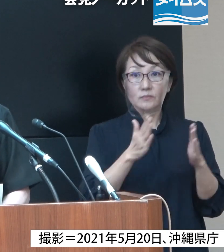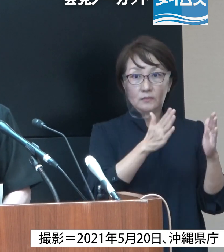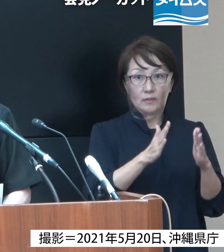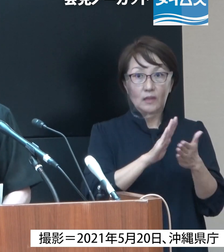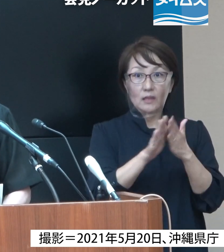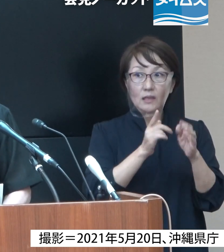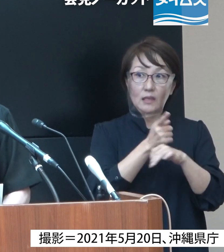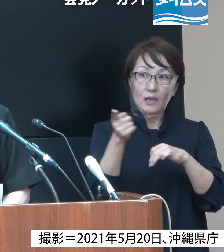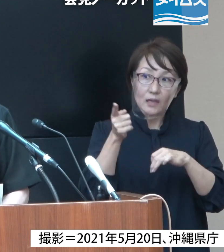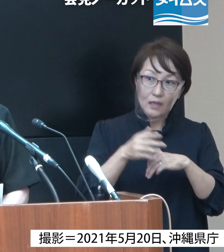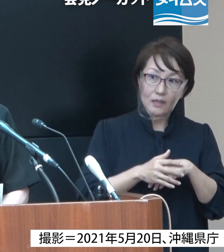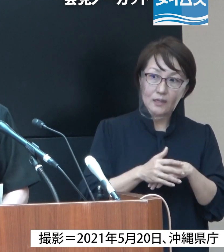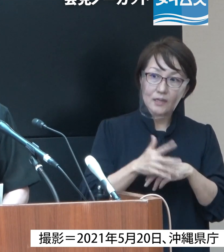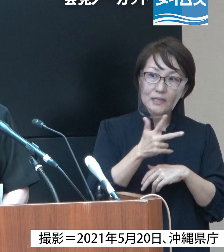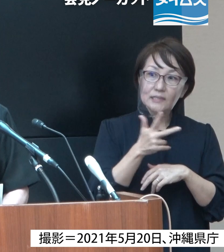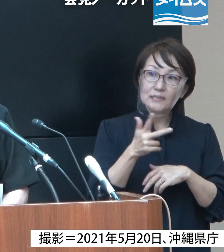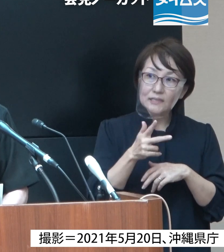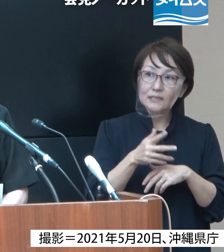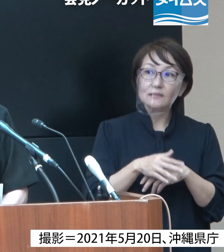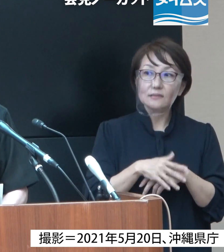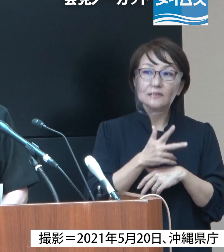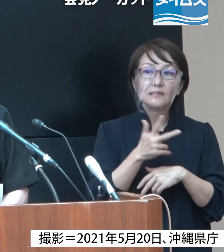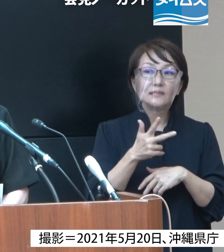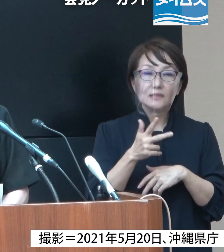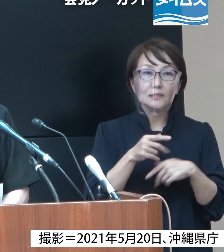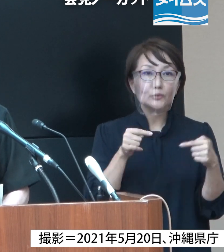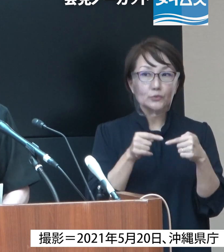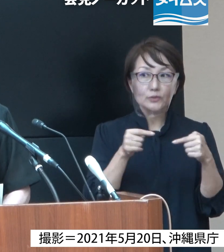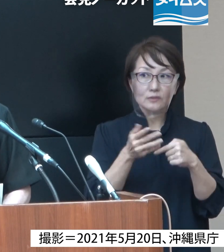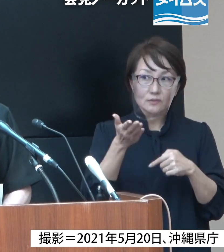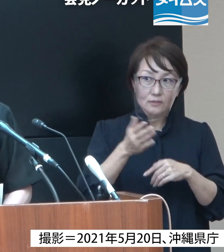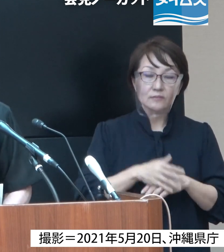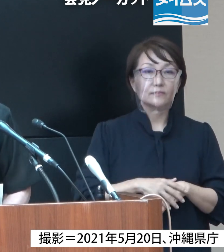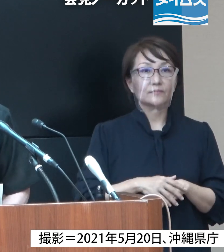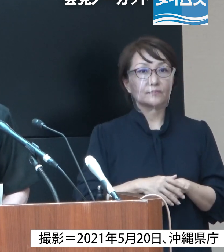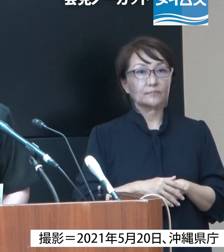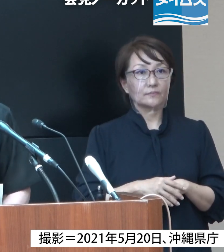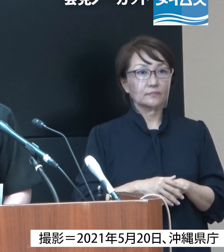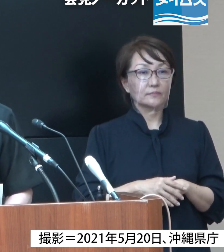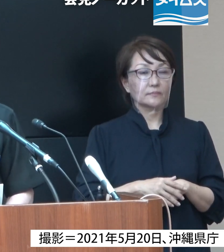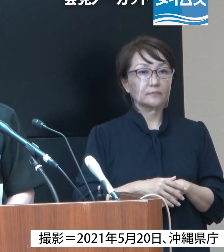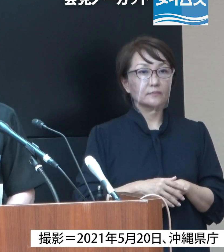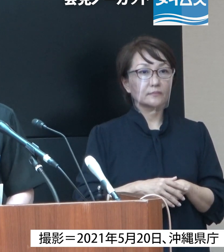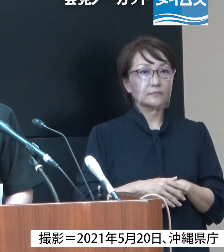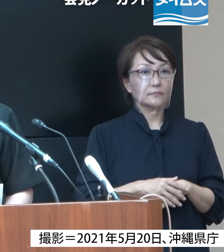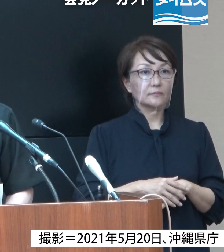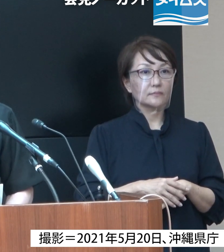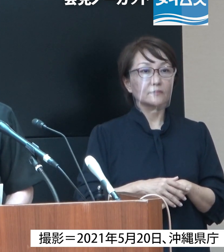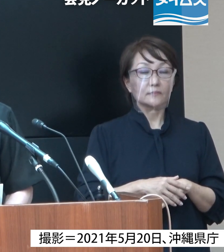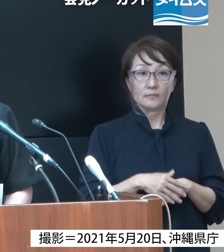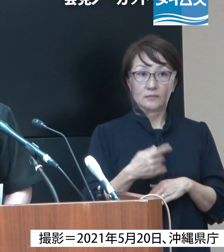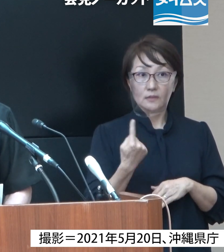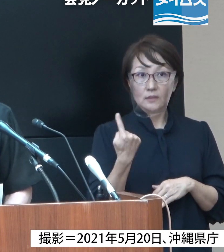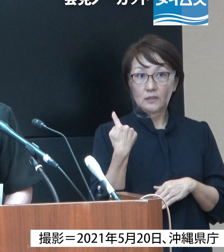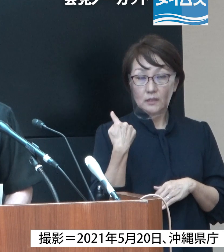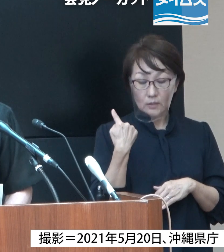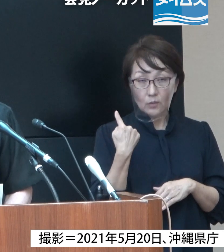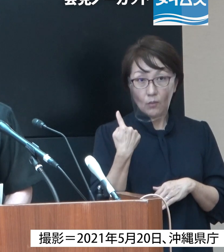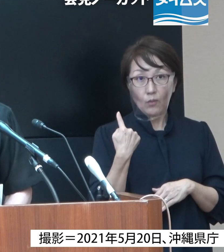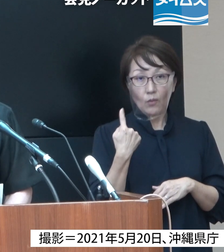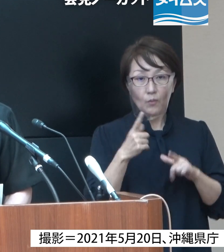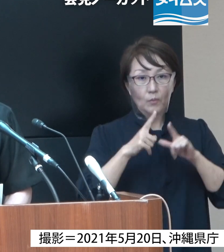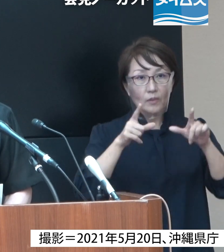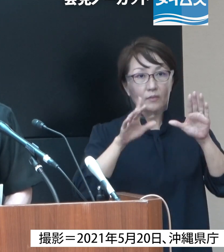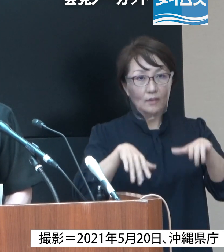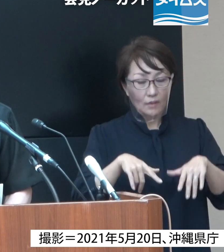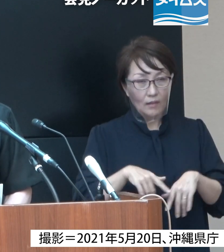に県外管理者の時事通信さんお願いいたします。 時事通信の方です。昨日要請した緊急事態宣